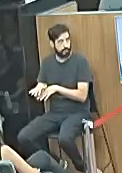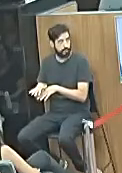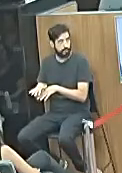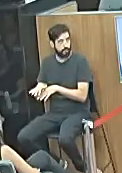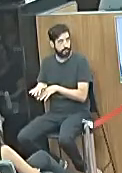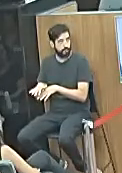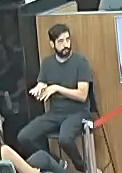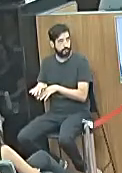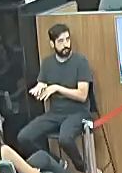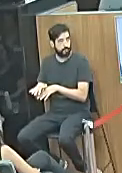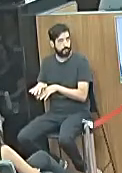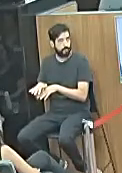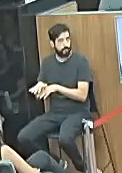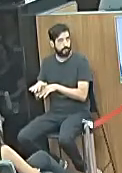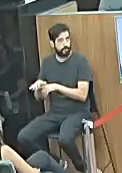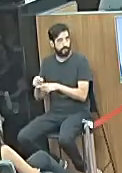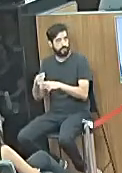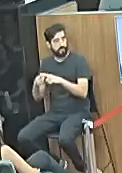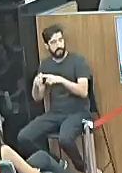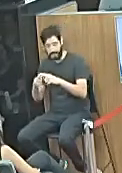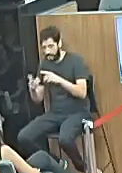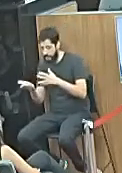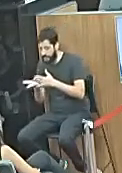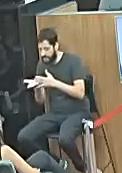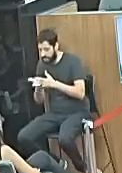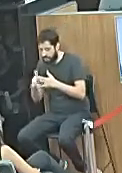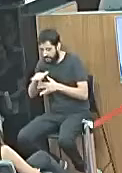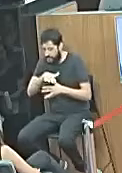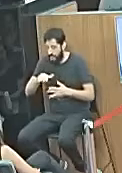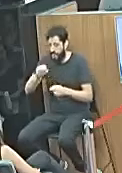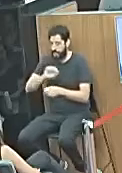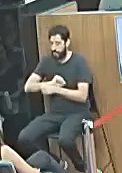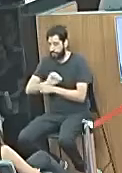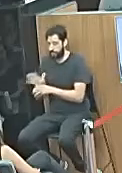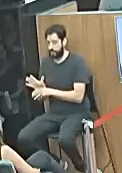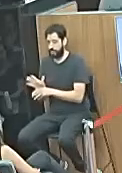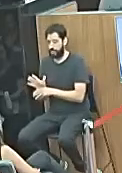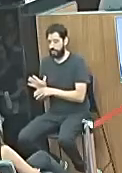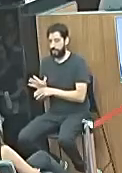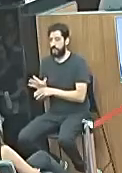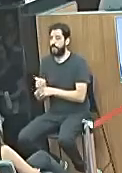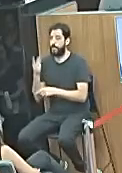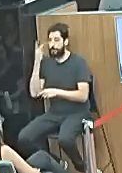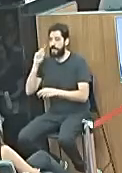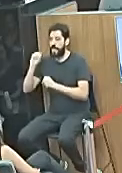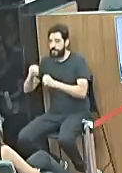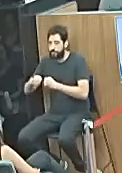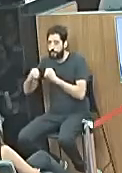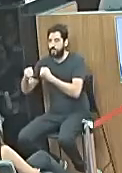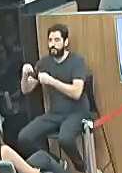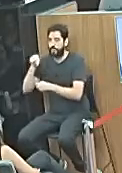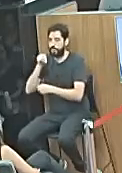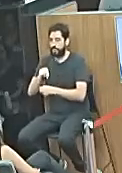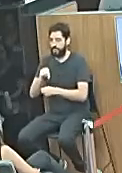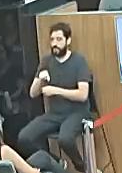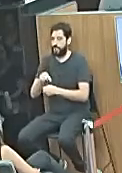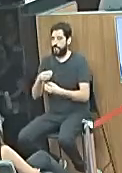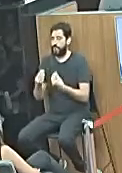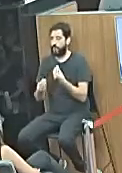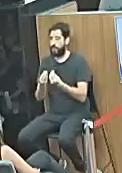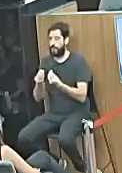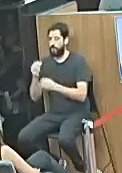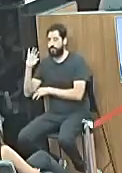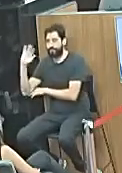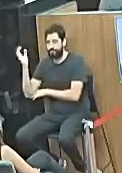intermediária de montes claros com vistas a fortalecer esse instrumento de compensação ambiental